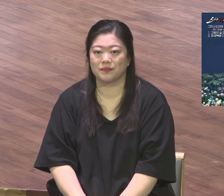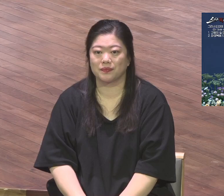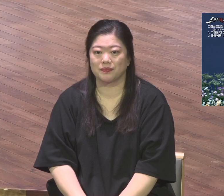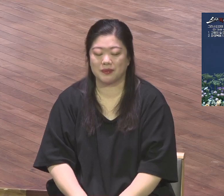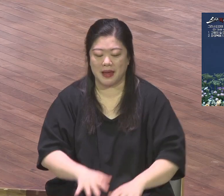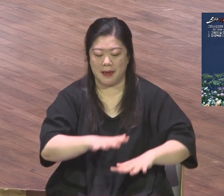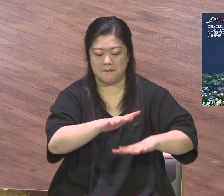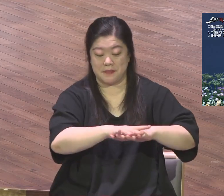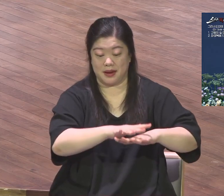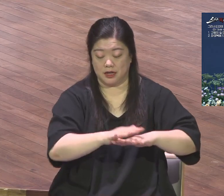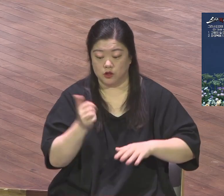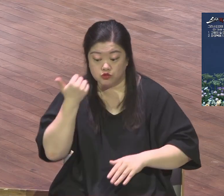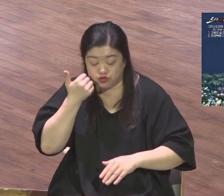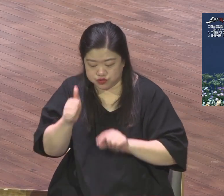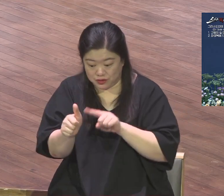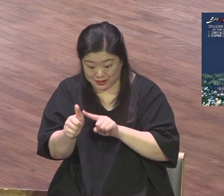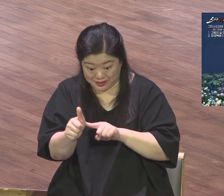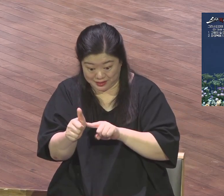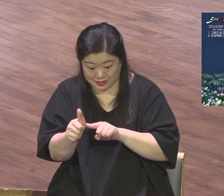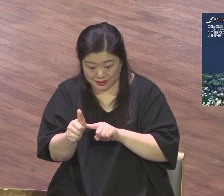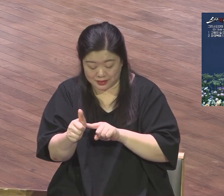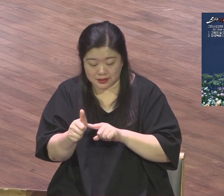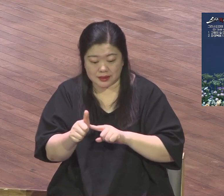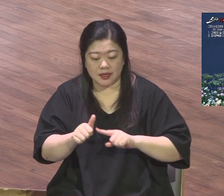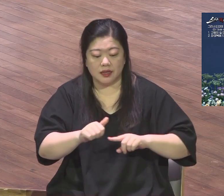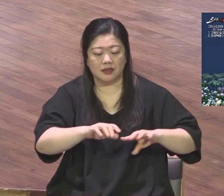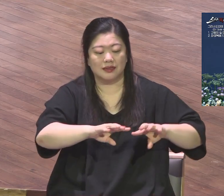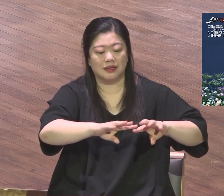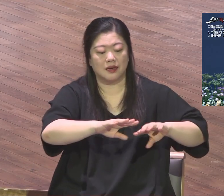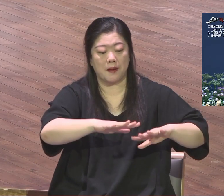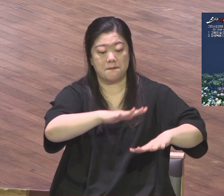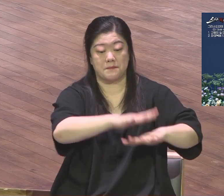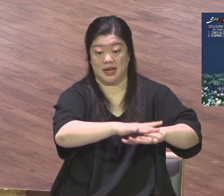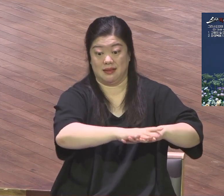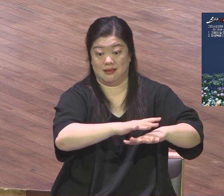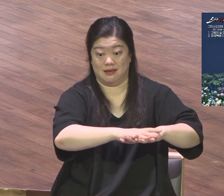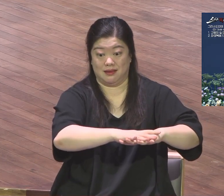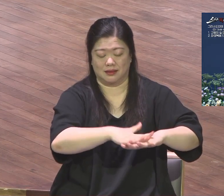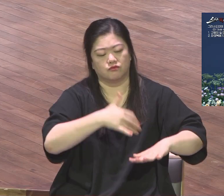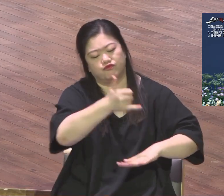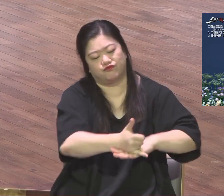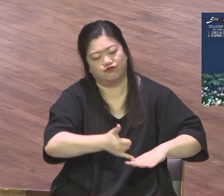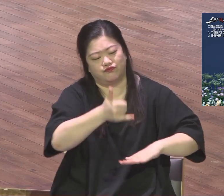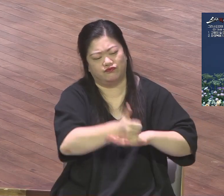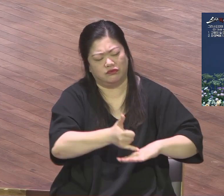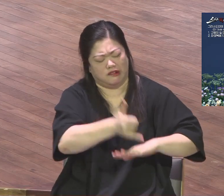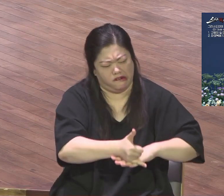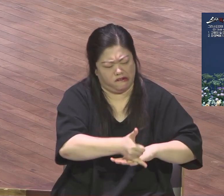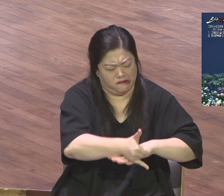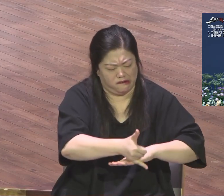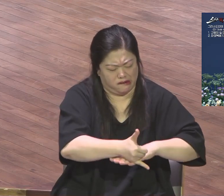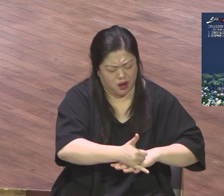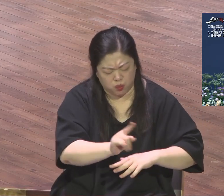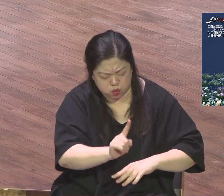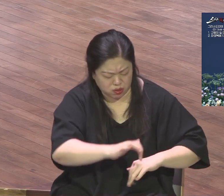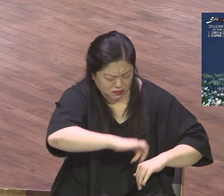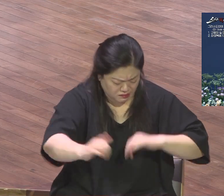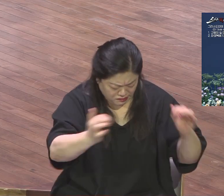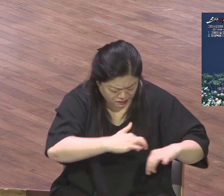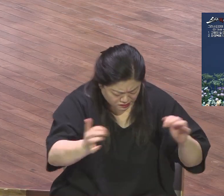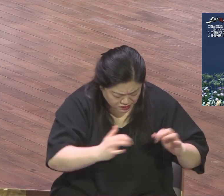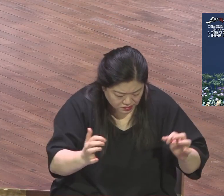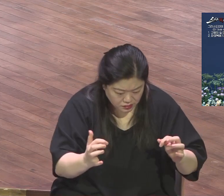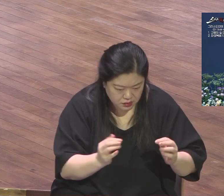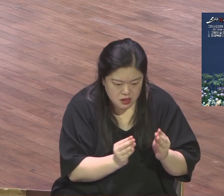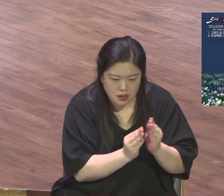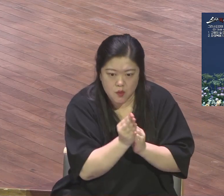대상이 하나는 보물이 숨겨진 밭이죠. 그리고 다른 하나는 값진 진주라는